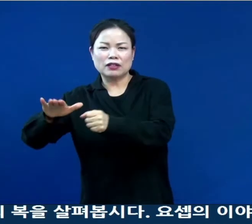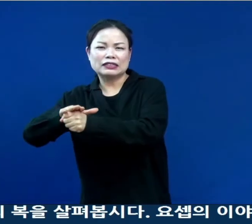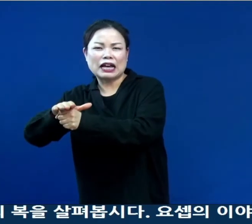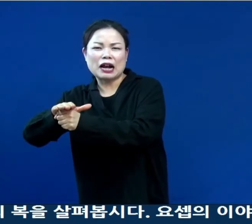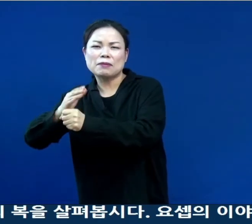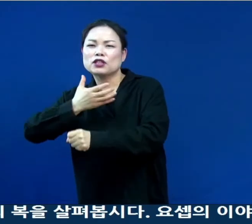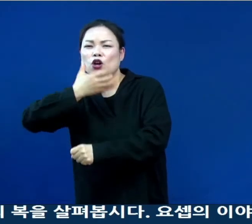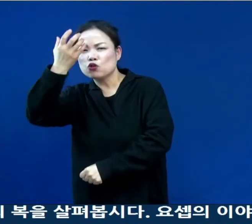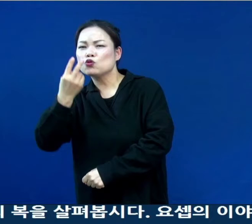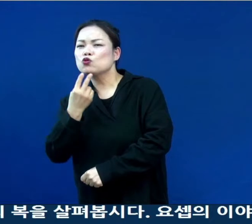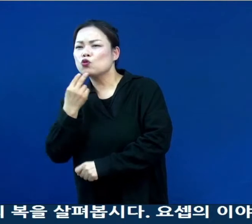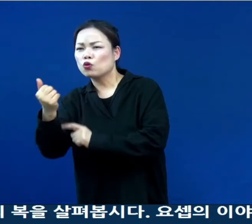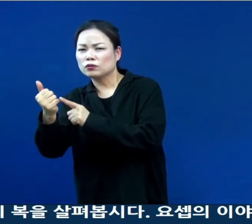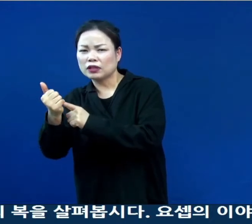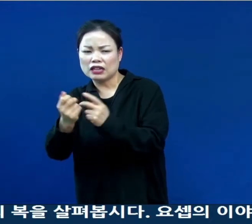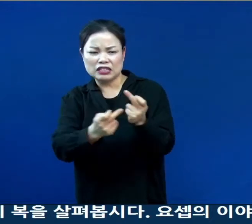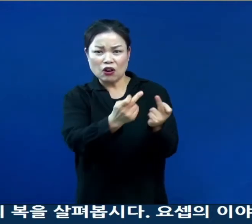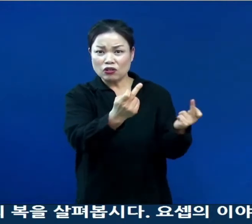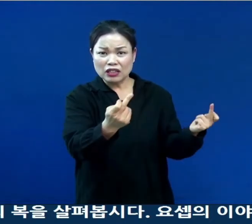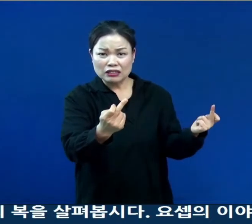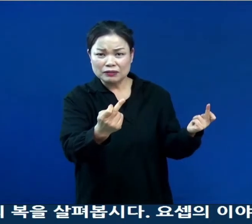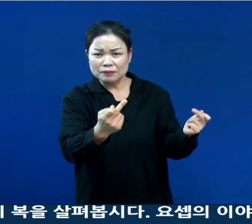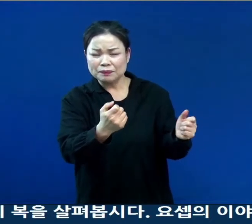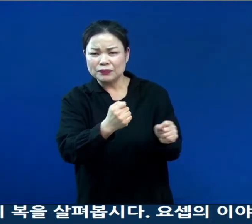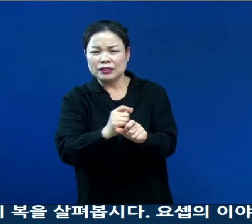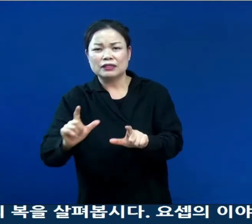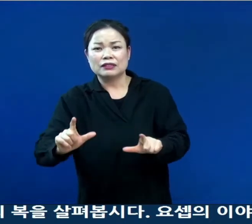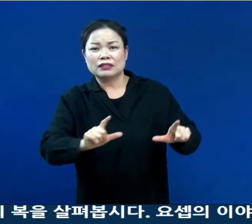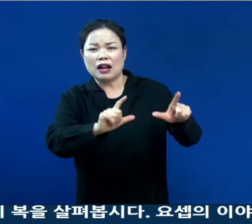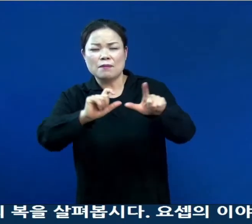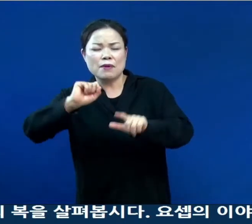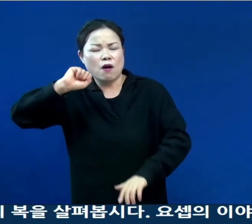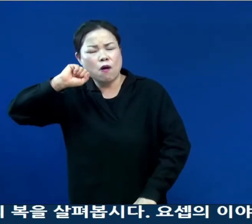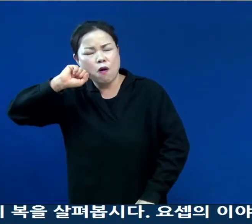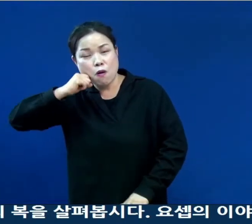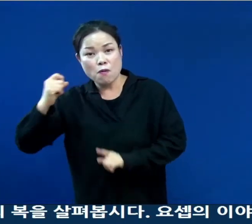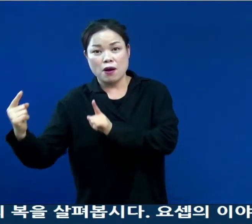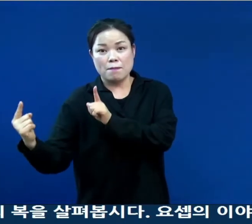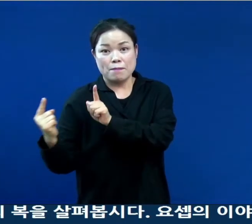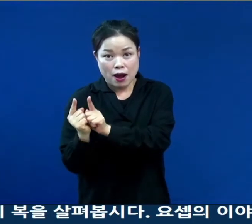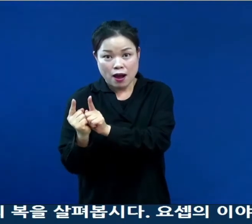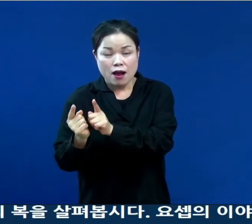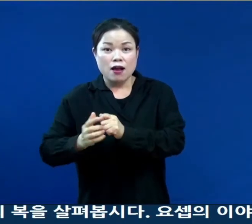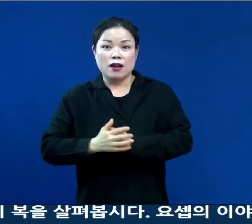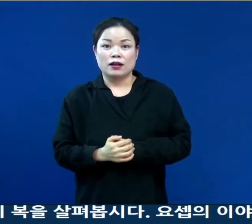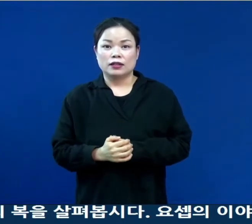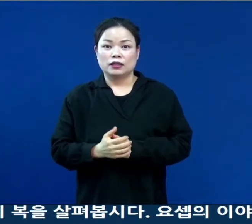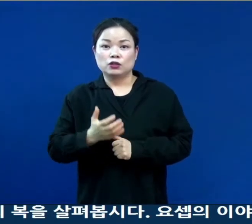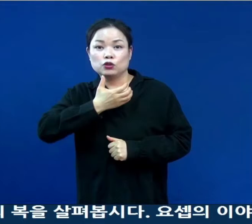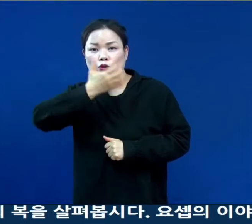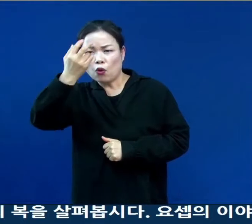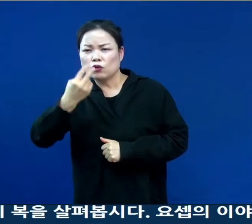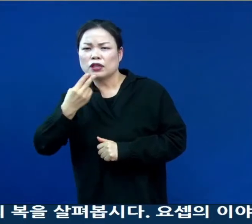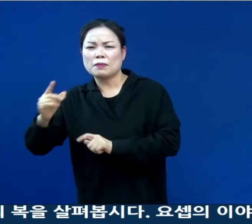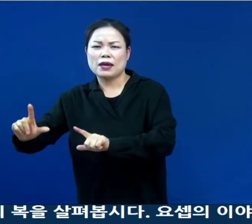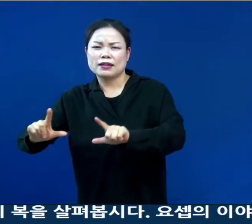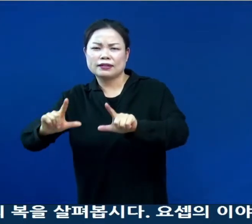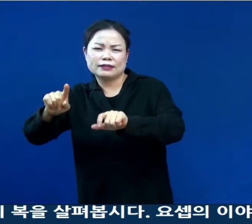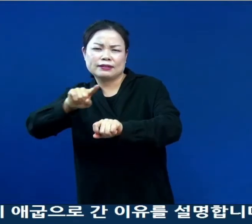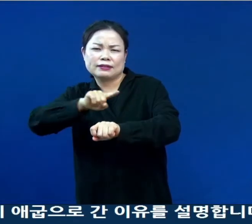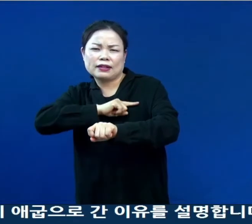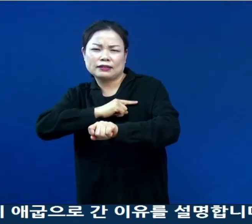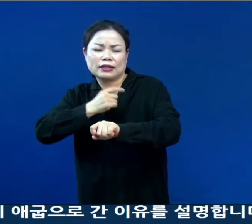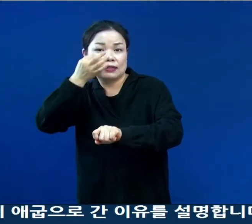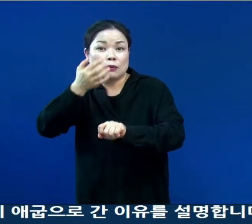그랬던 그가 형들로 인해 삶의 역경이 시작이 되었습니다. 요셉의 삶을 가장